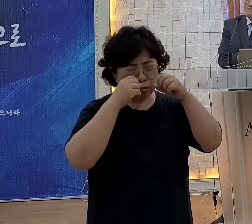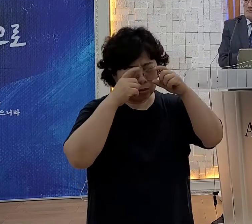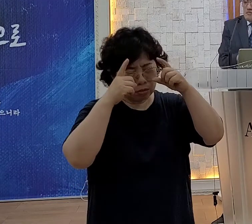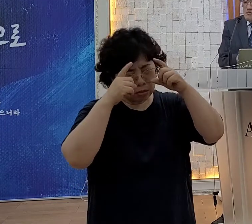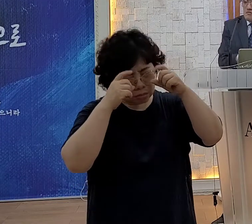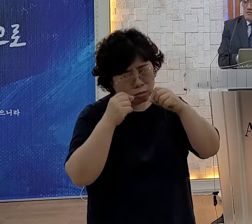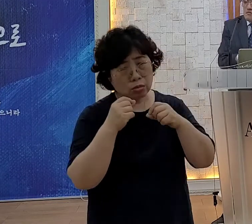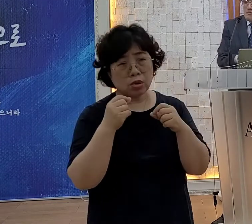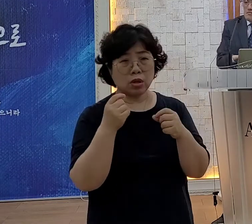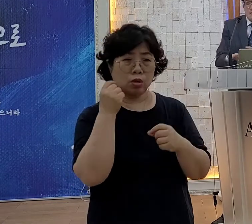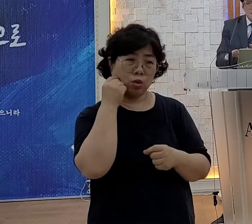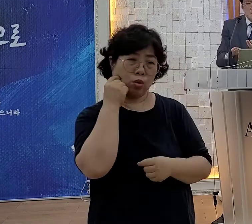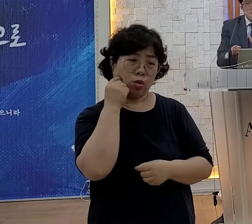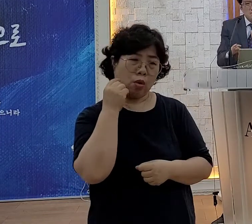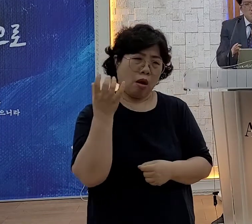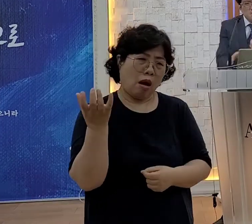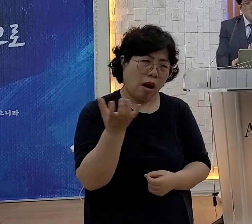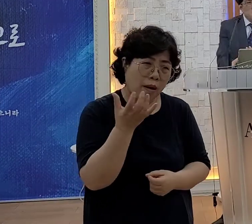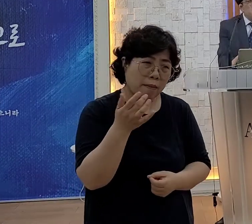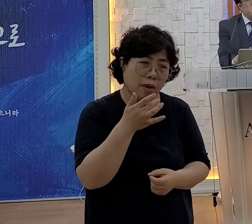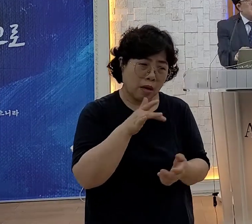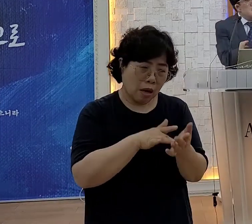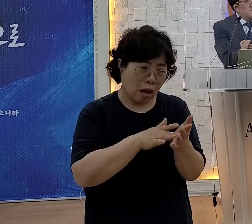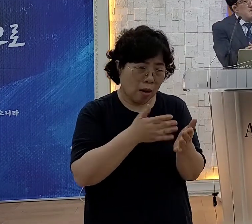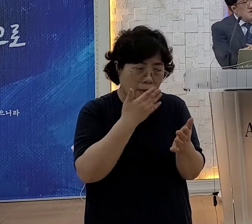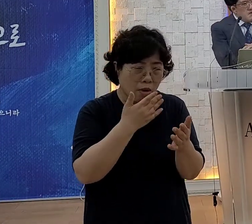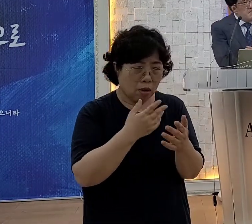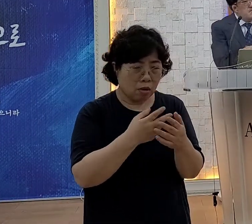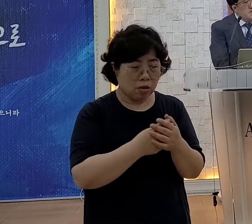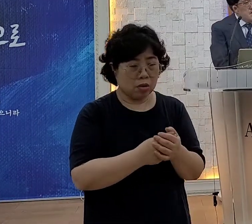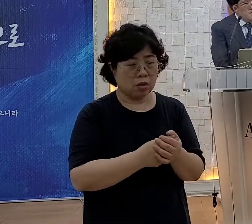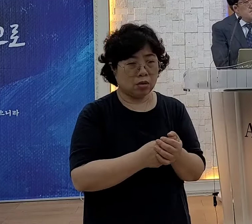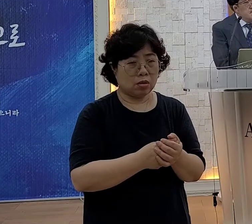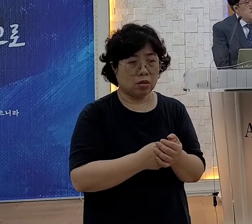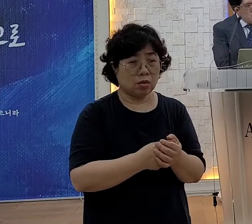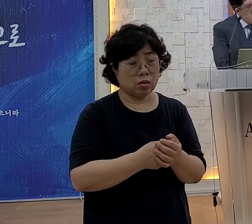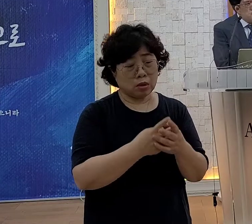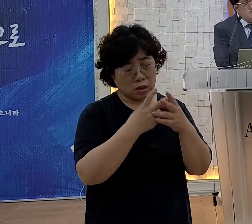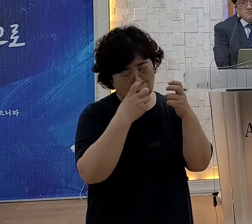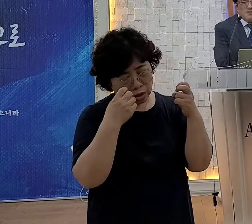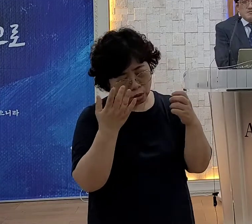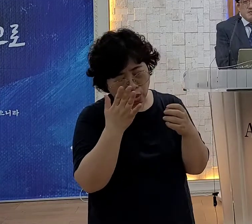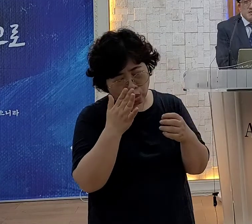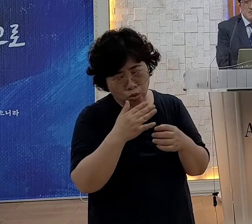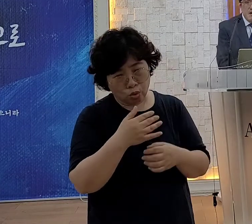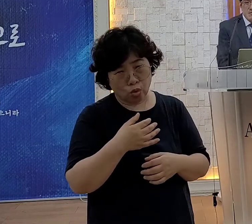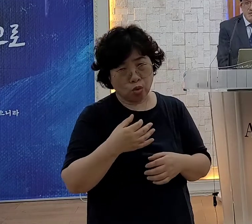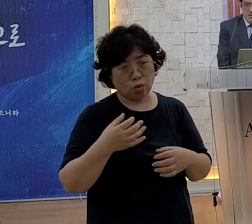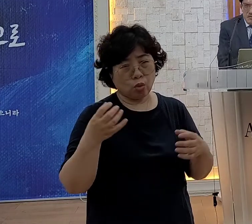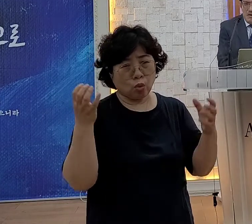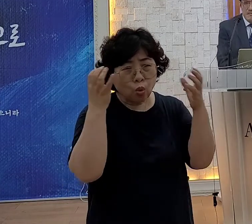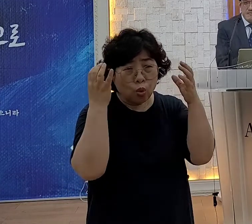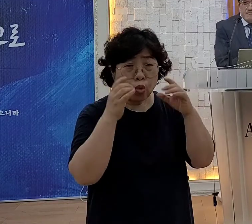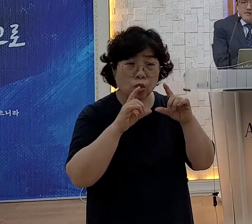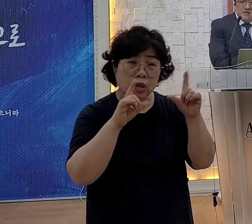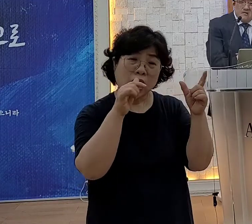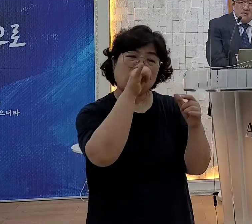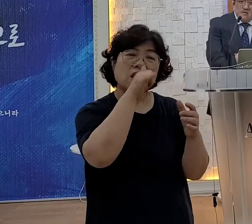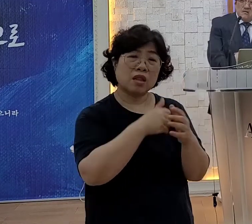잠을 못 주무셨대요. 이 진통제를 먹고 수면제를 먹어야 잠을 잘 만큼 고통스러운 날들이 많이